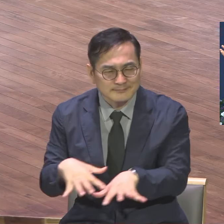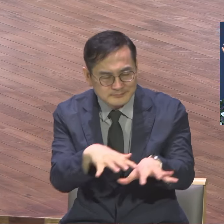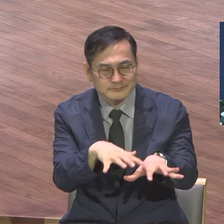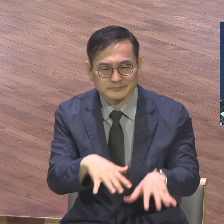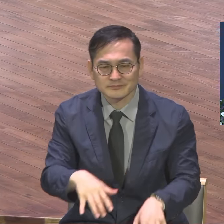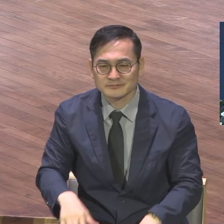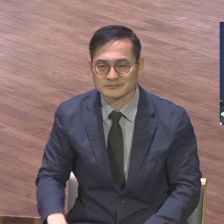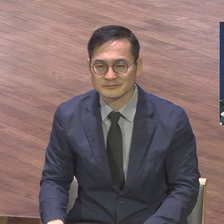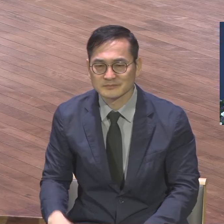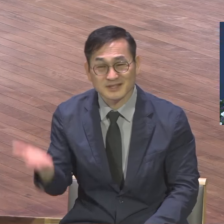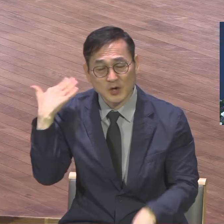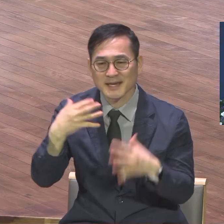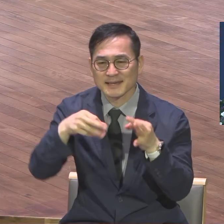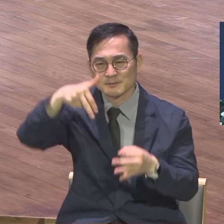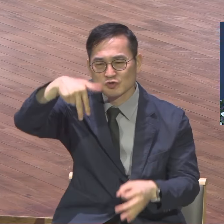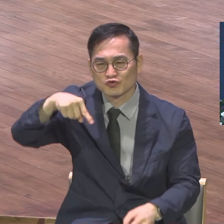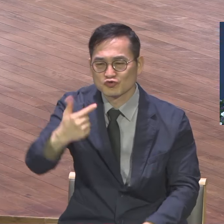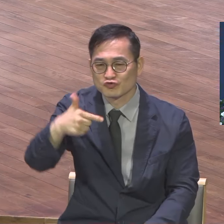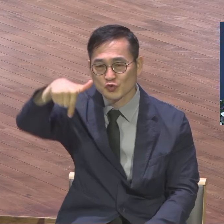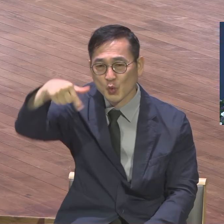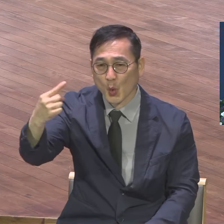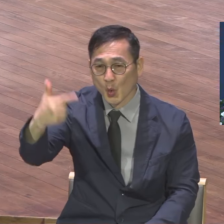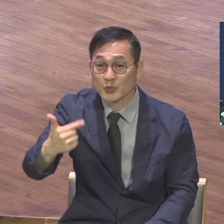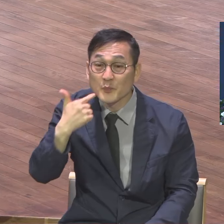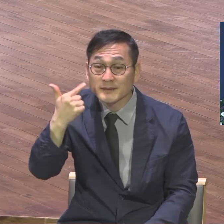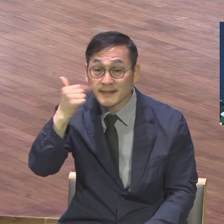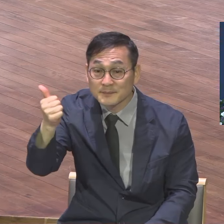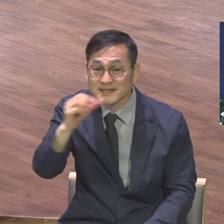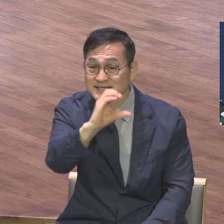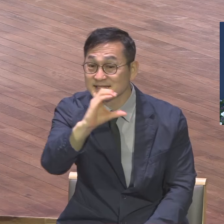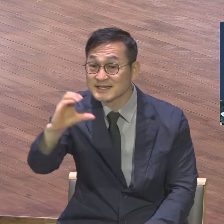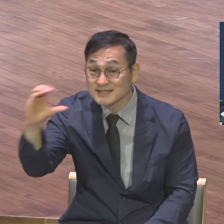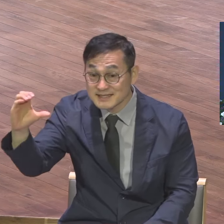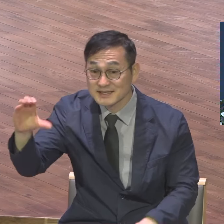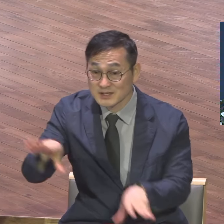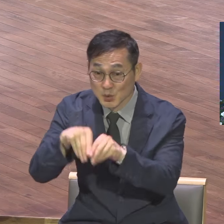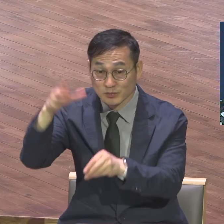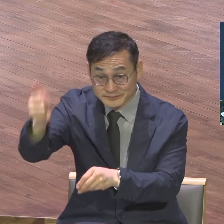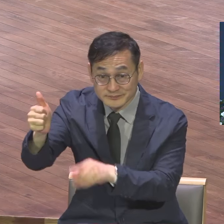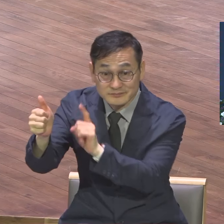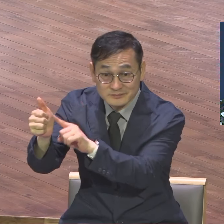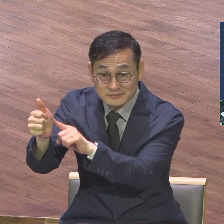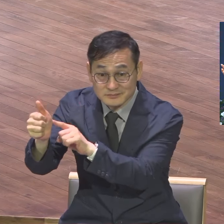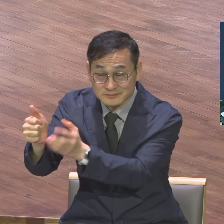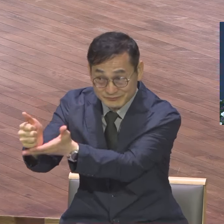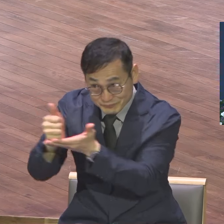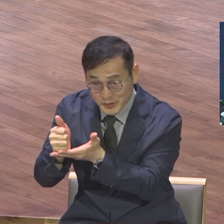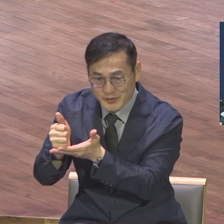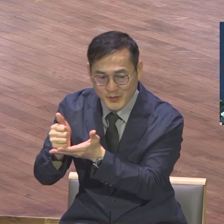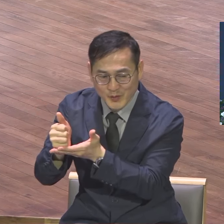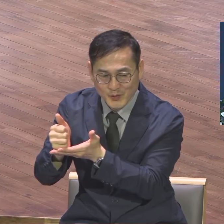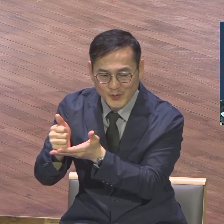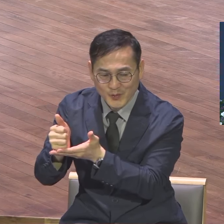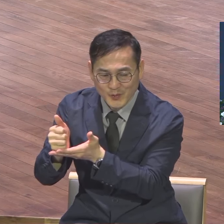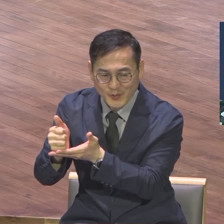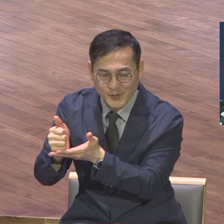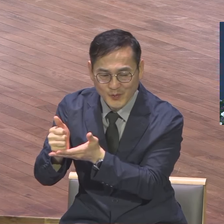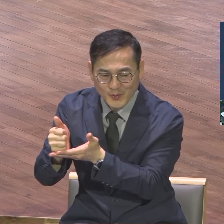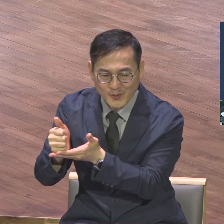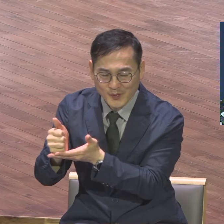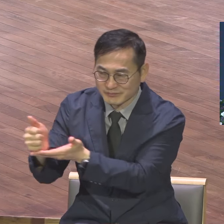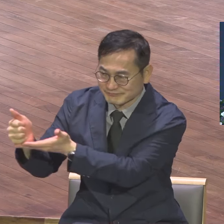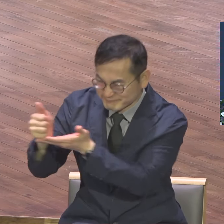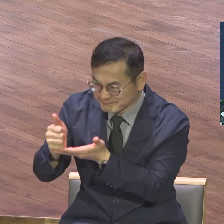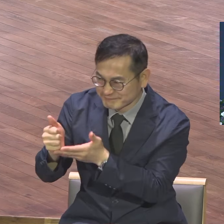김중근 목사님 그 당시에 CCC 총 그 지도자입니다. 총재입니다. 그분 모시고 직접 와가지고 구독 실리